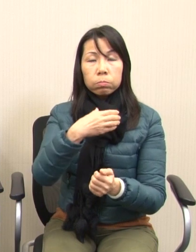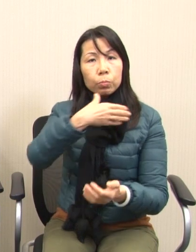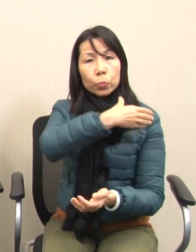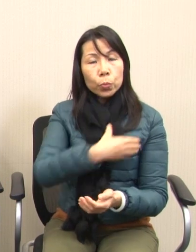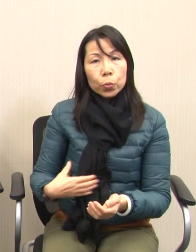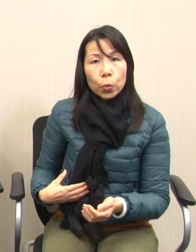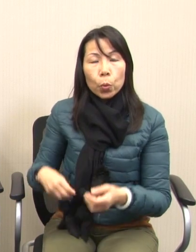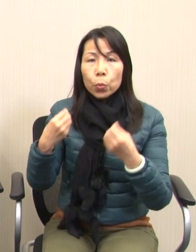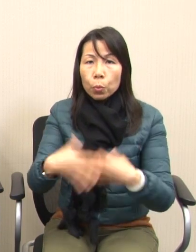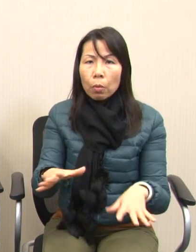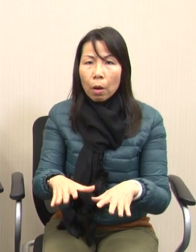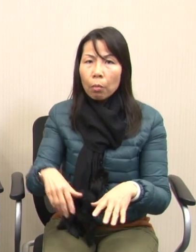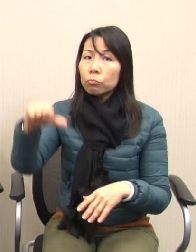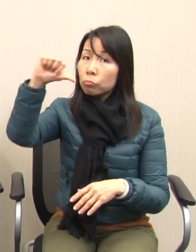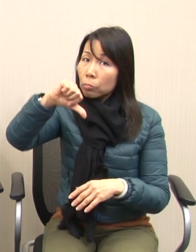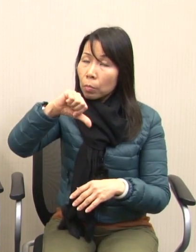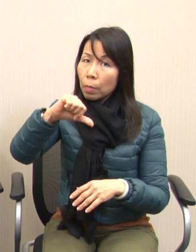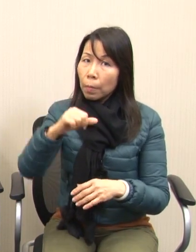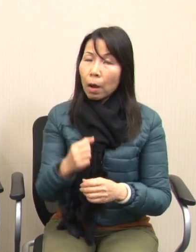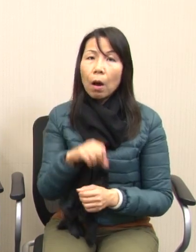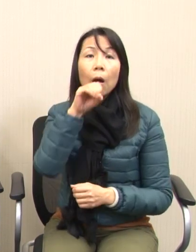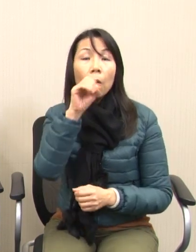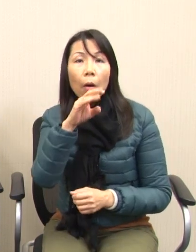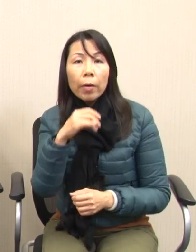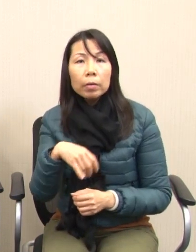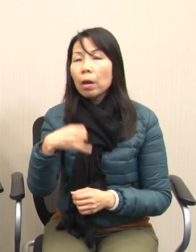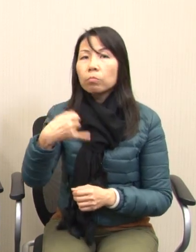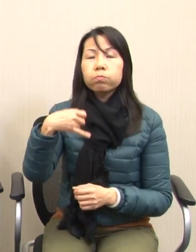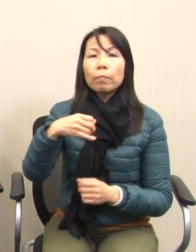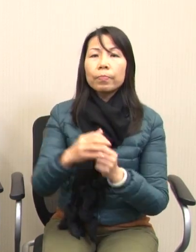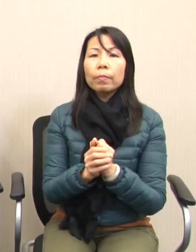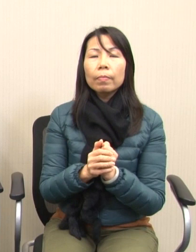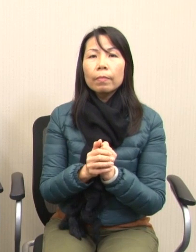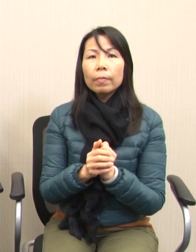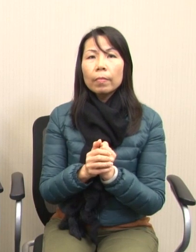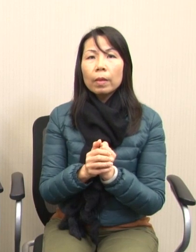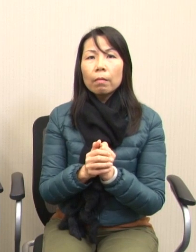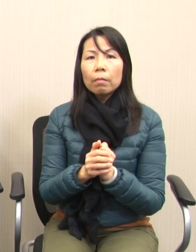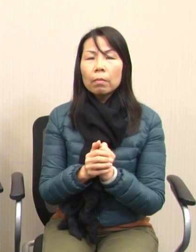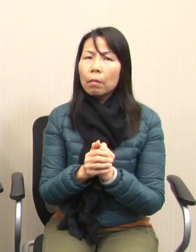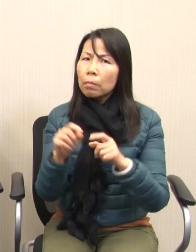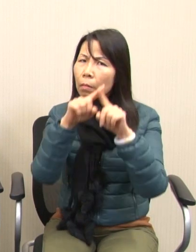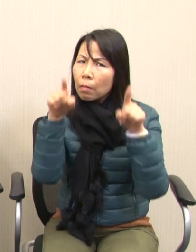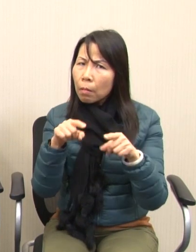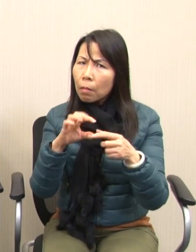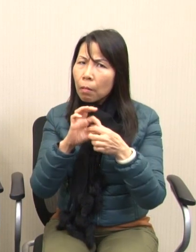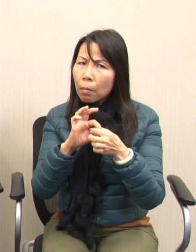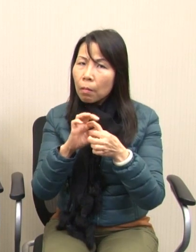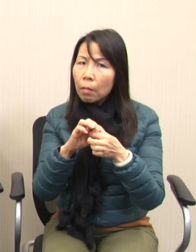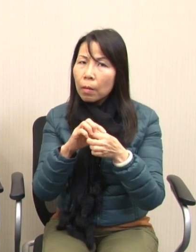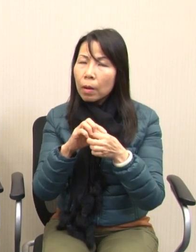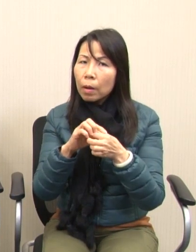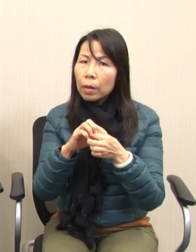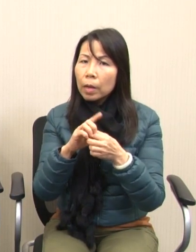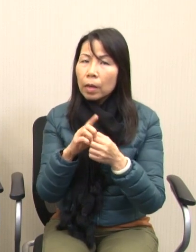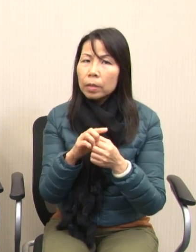得好慘，輸到撲曬街。咁我冇資格講嘢咁樣 ，OK fine 冇問題。但問題關鍵就係話，你始終